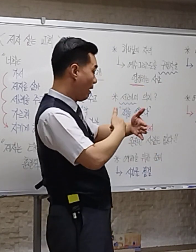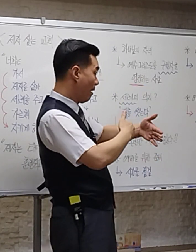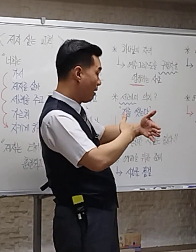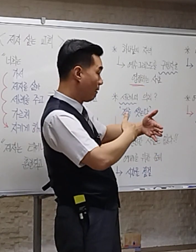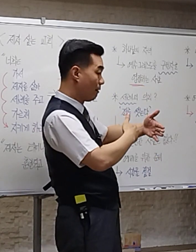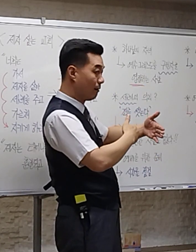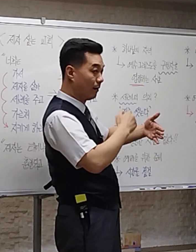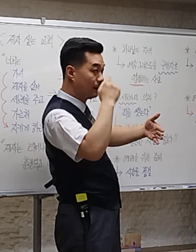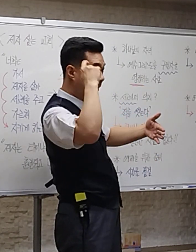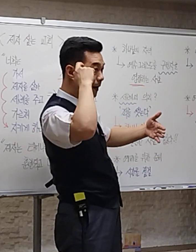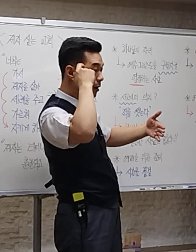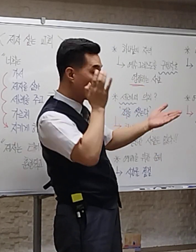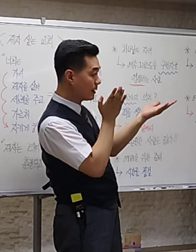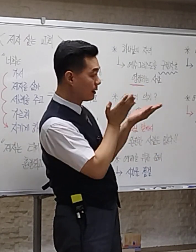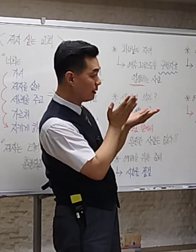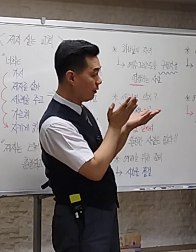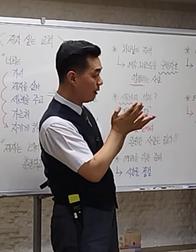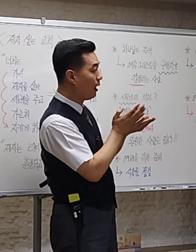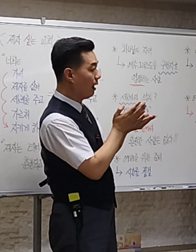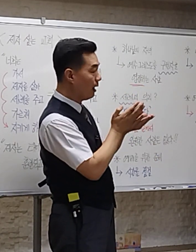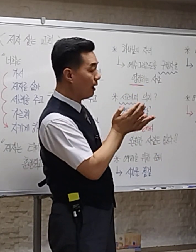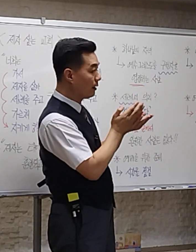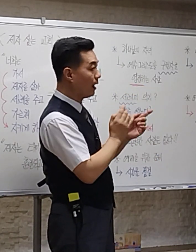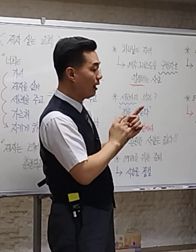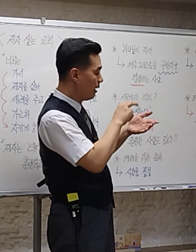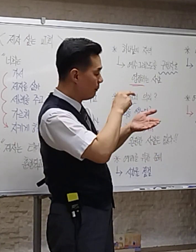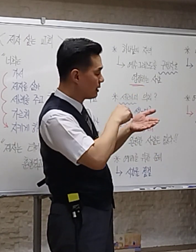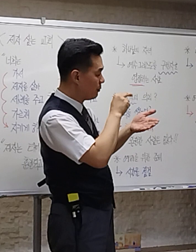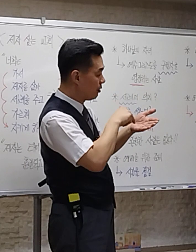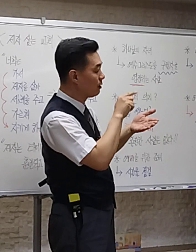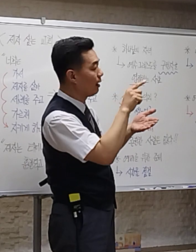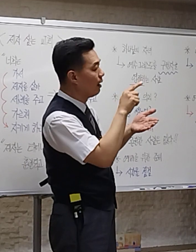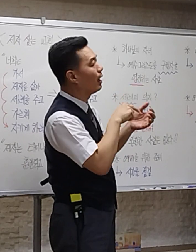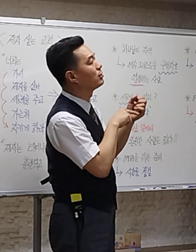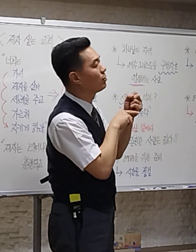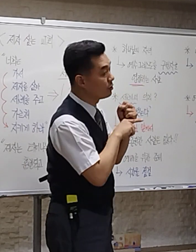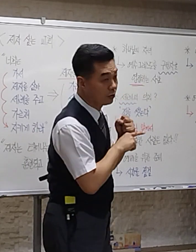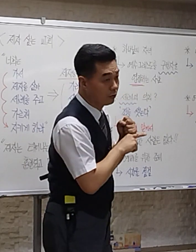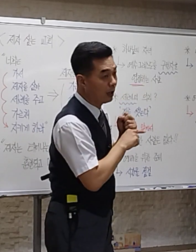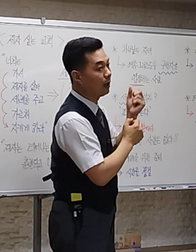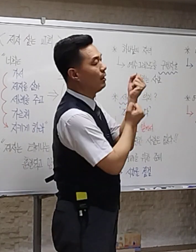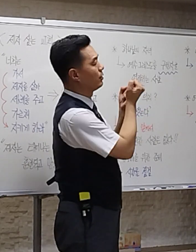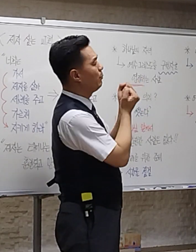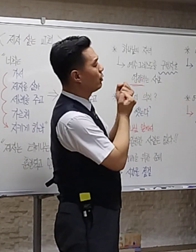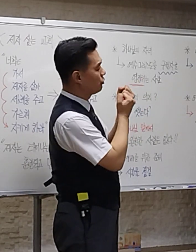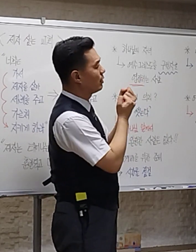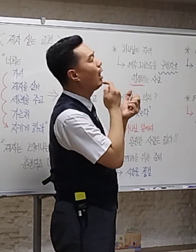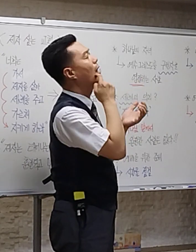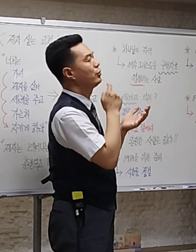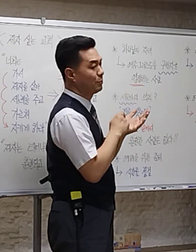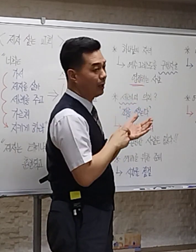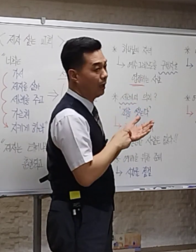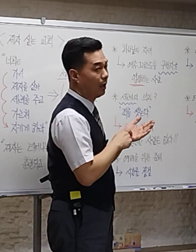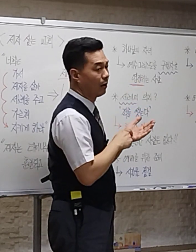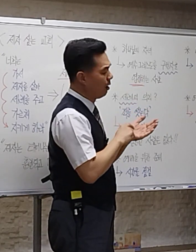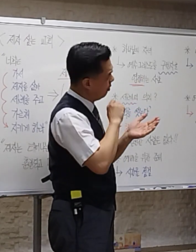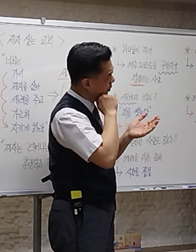때 생각하기 맞을 거 아니에요. 내가 말씀 읽었는데 저 뜻이었구나. 설명해 주시니까 쉽다.